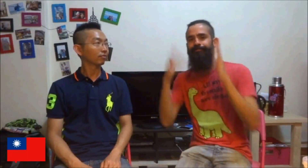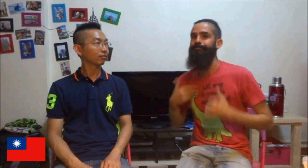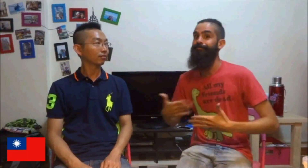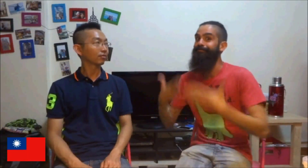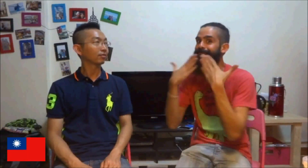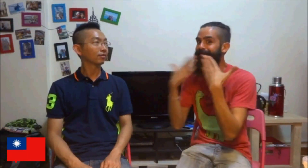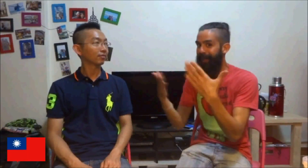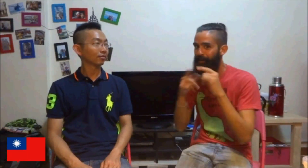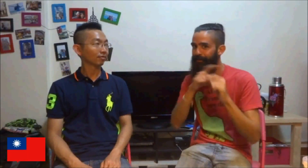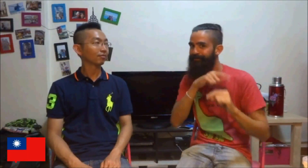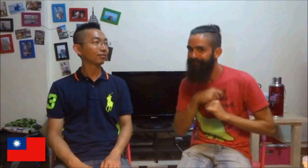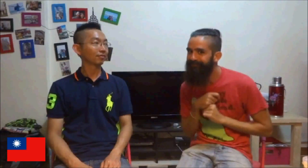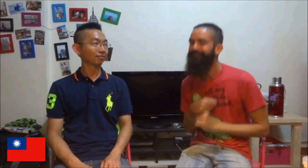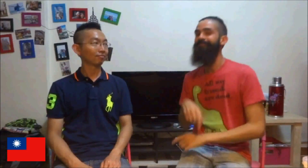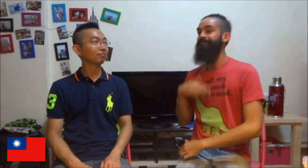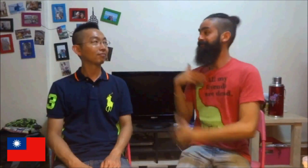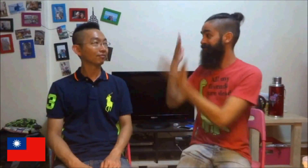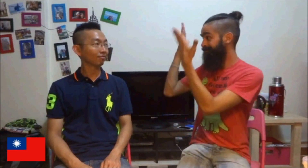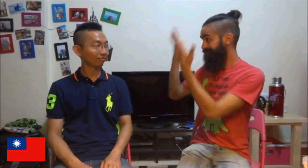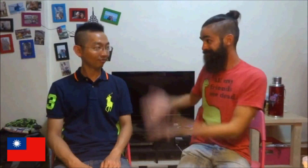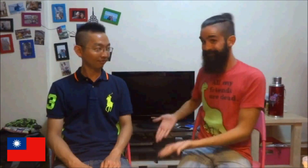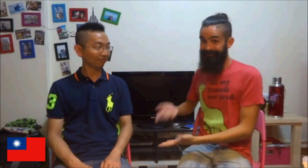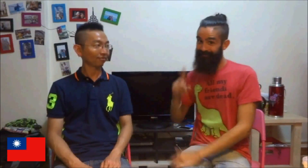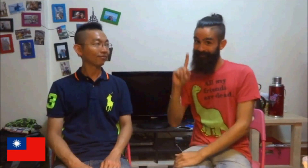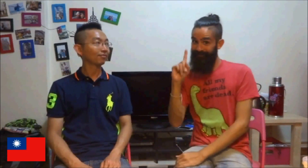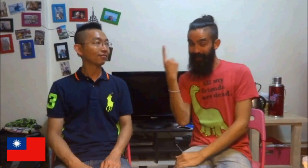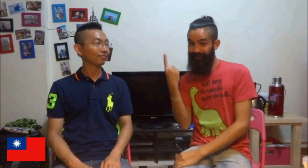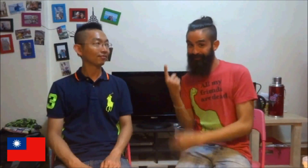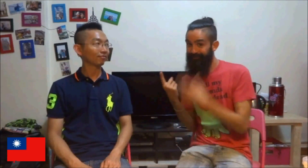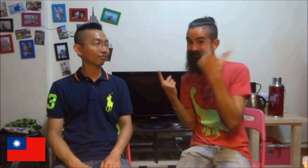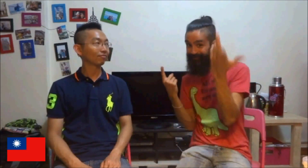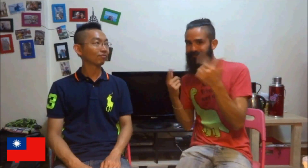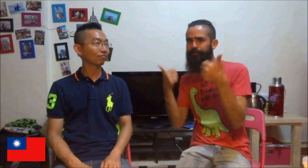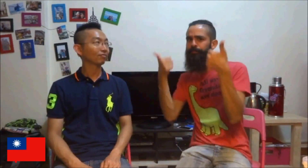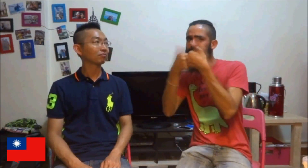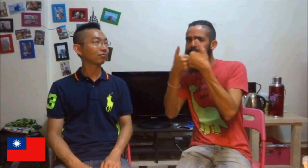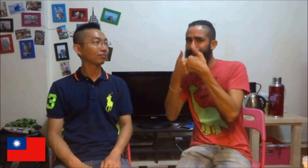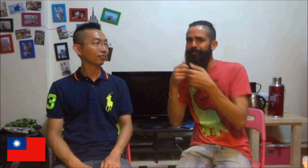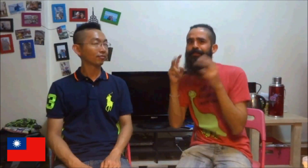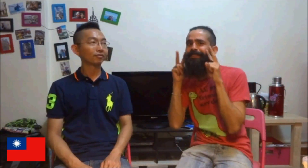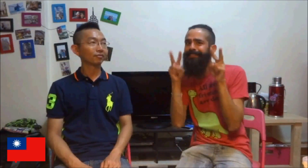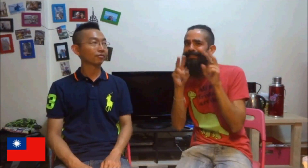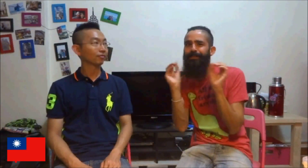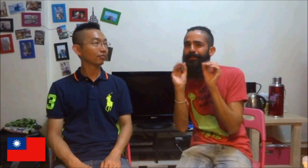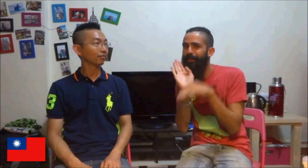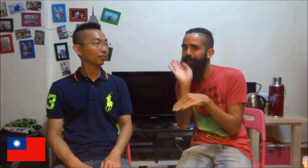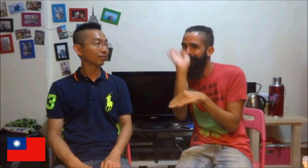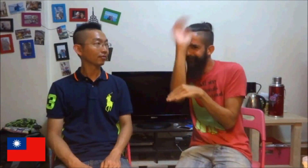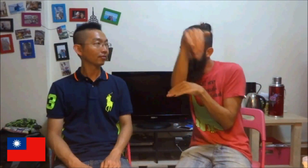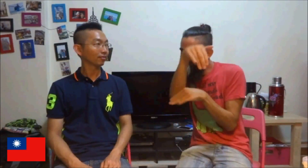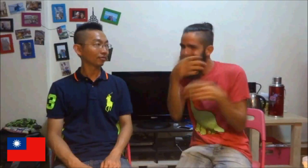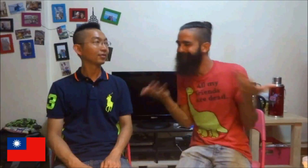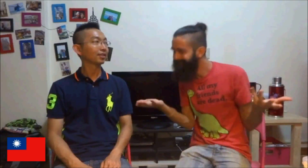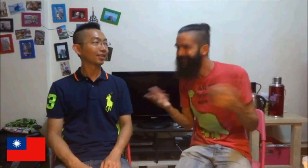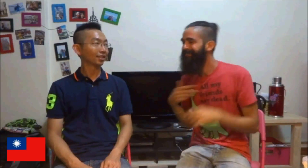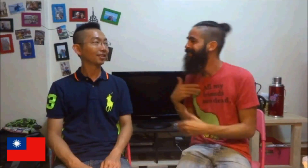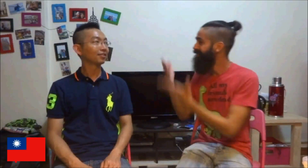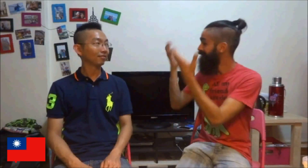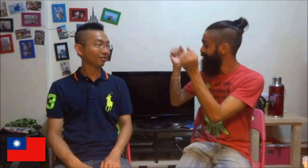personnes sourdes qui m'ont accueilli chez elles. Donc voilà la première personne. Sa femme que vous ne voyez pas